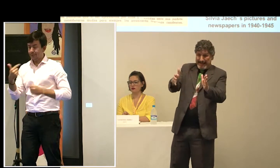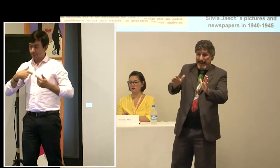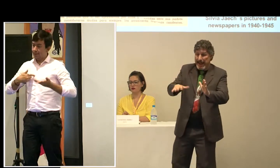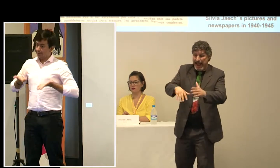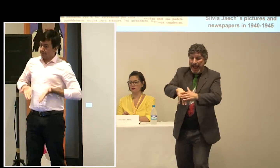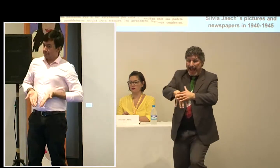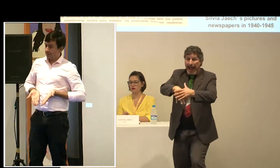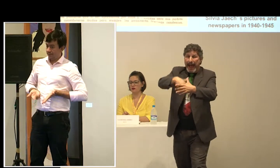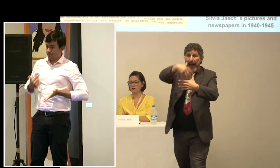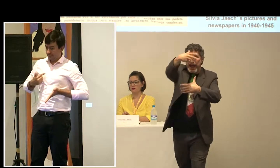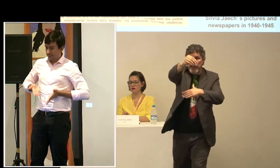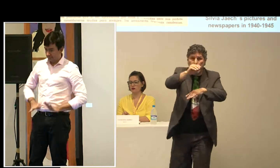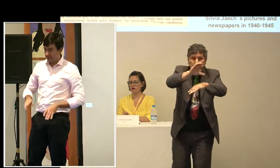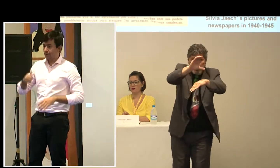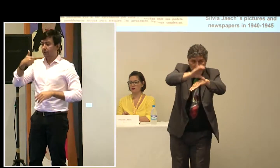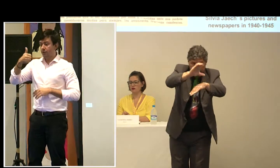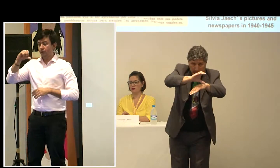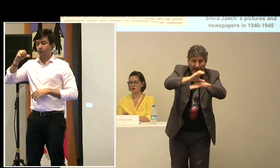Eu nasci em